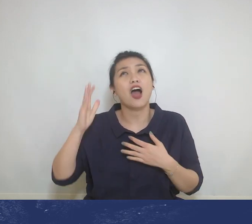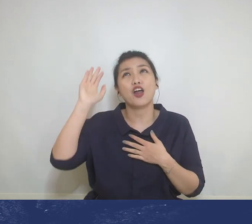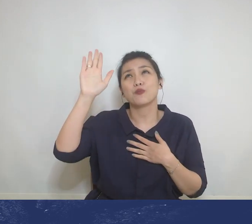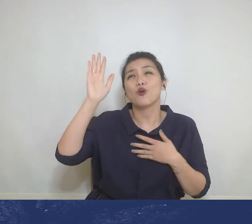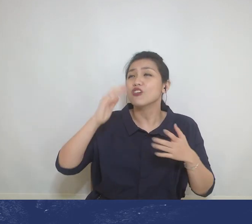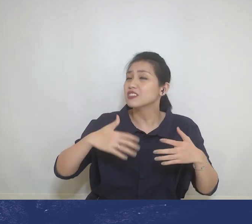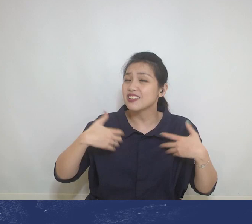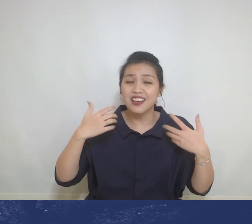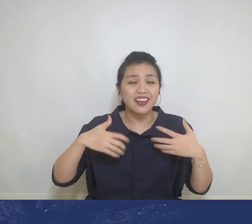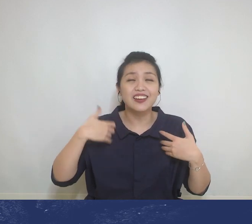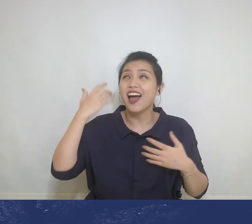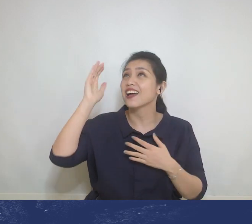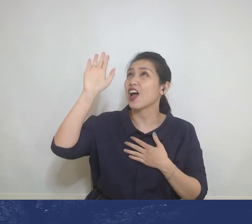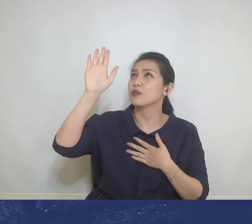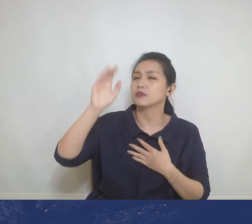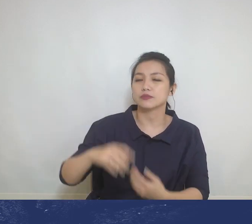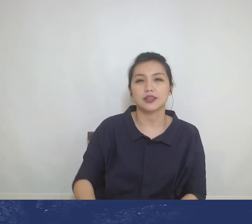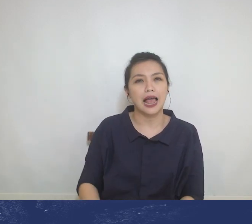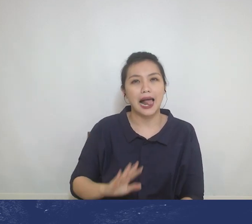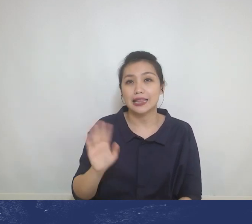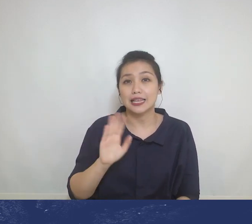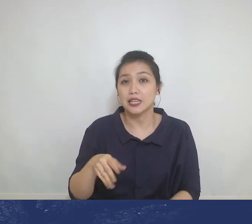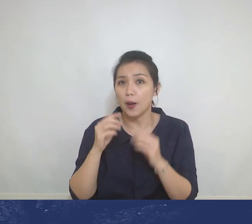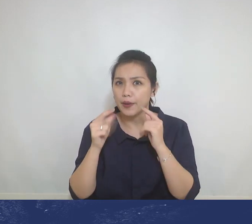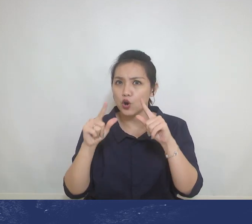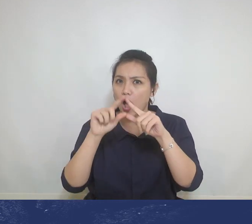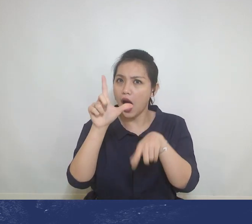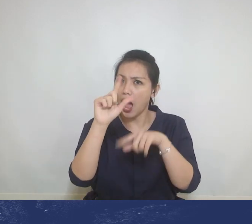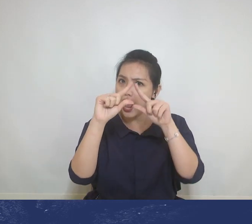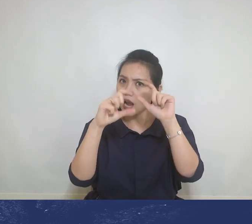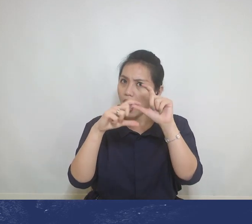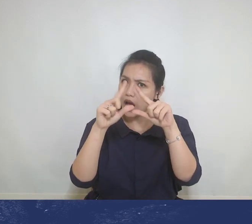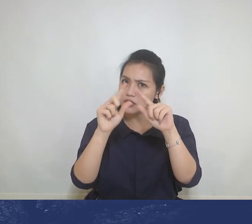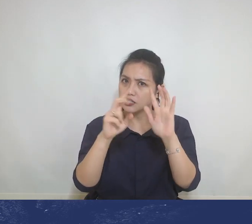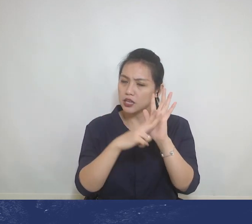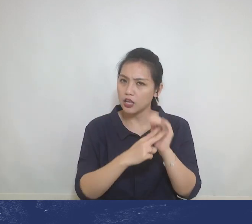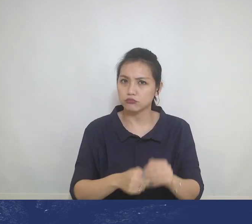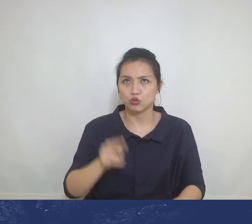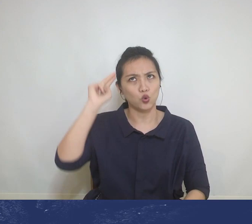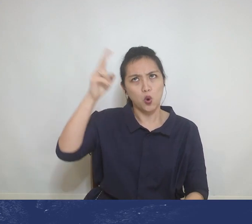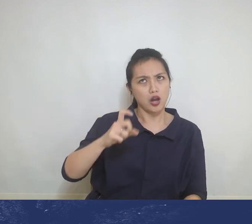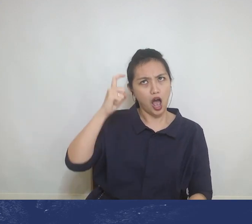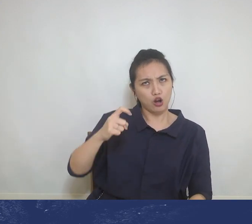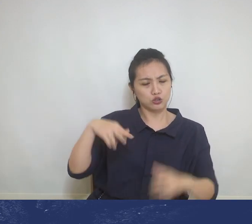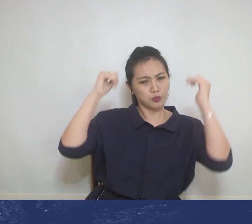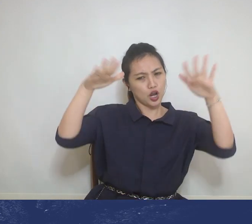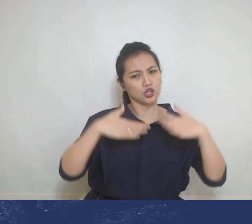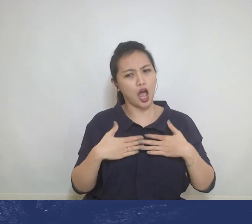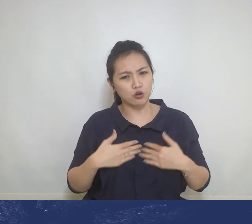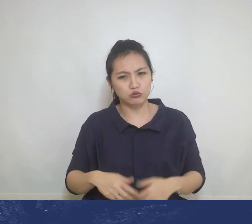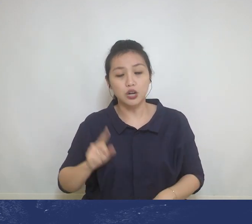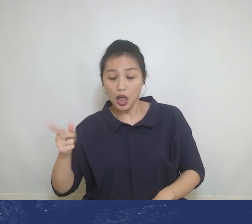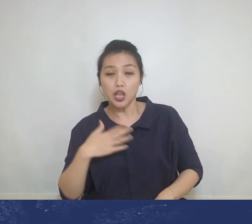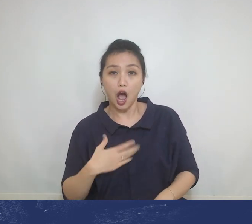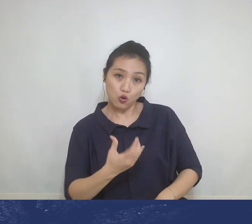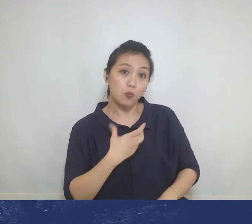Menyenangkanmu, senangkanmu. Gak perlu alasan, ada alasan untuk embel-embel Tuhan harus memberkati aku, maka aku akan melakukan